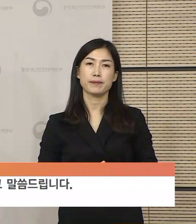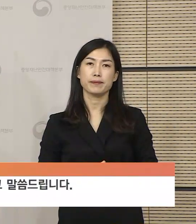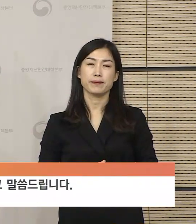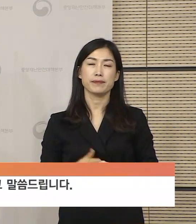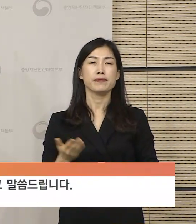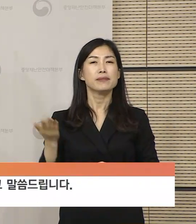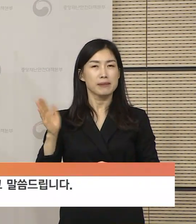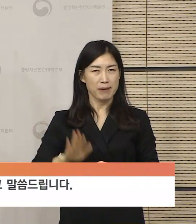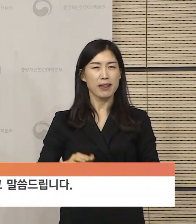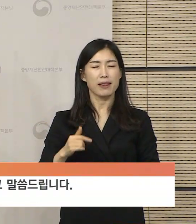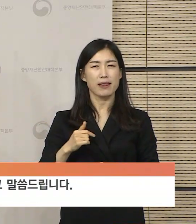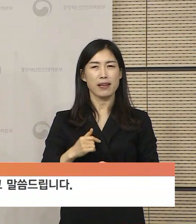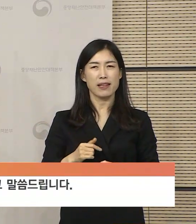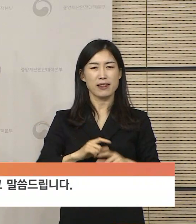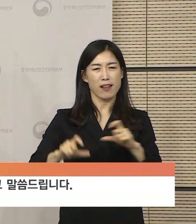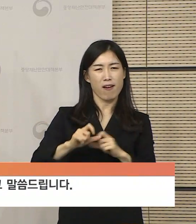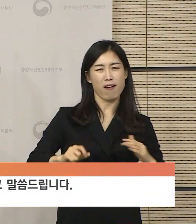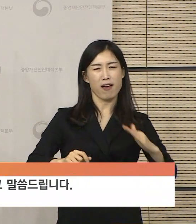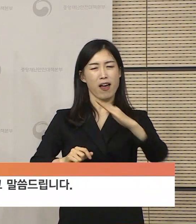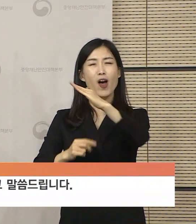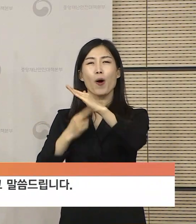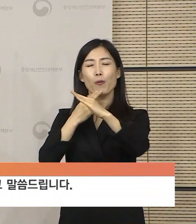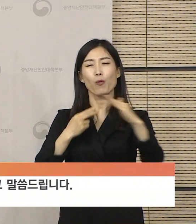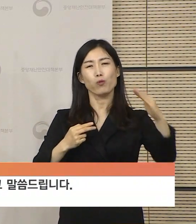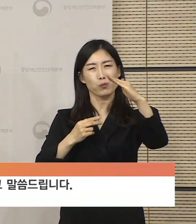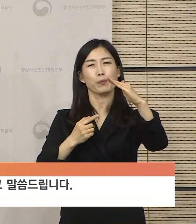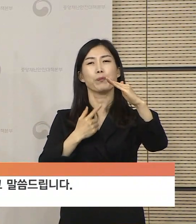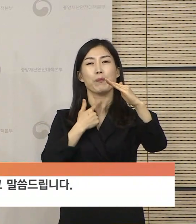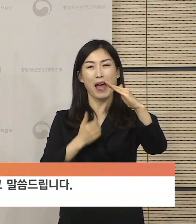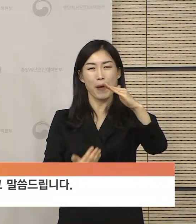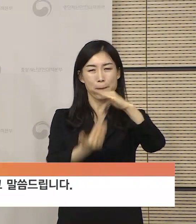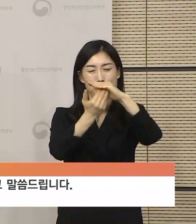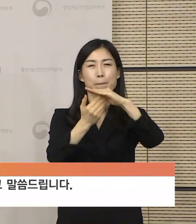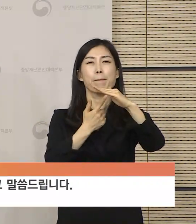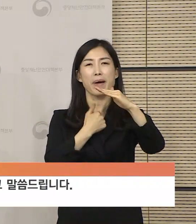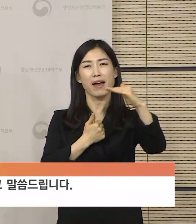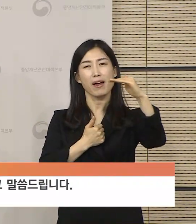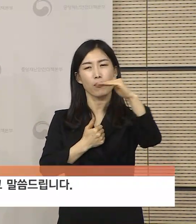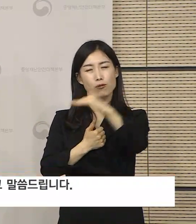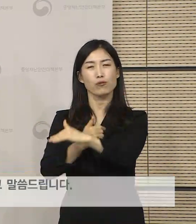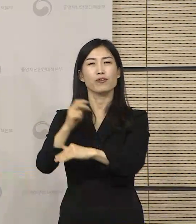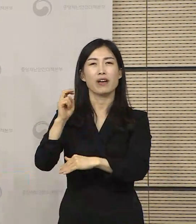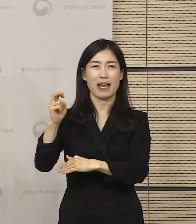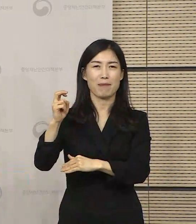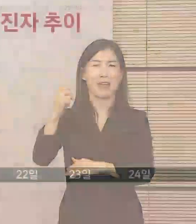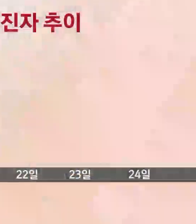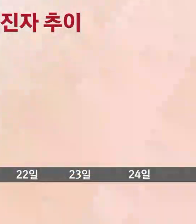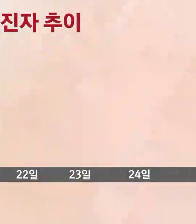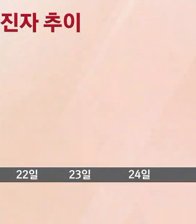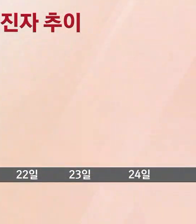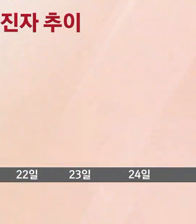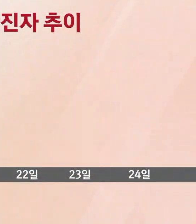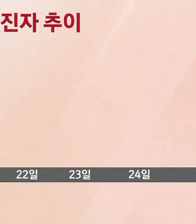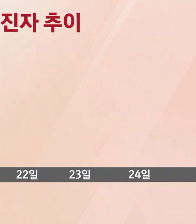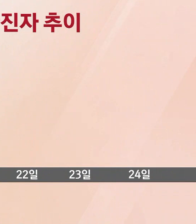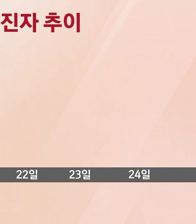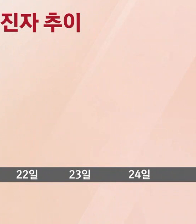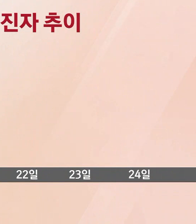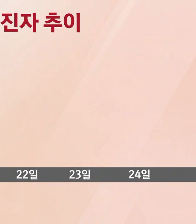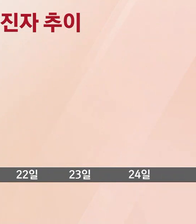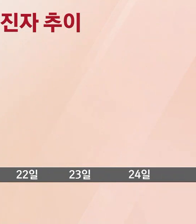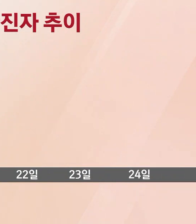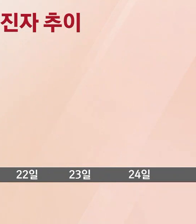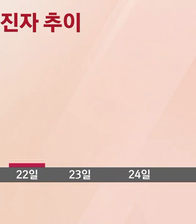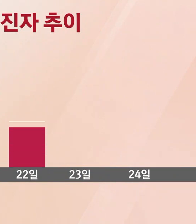감소세로 전환됐다 그리고 그 그렇다고 볼 수가 있다는 말씀을 드립니다 4 들으신 정부 설명대로 2